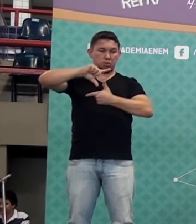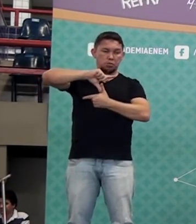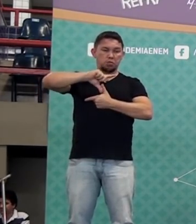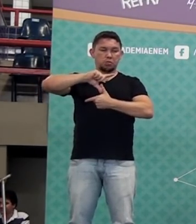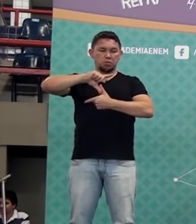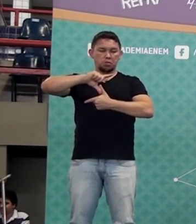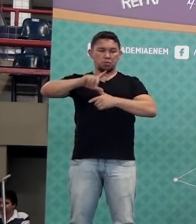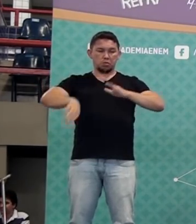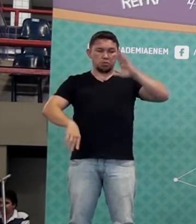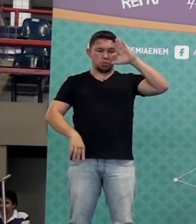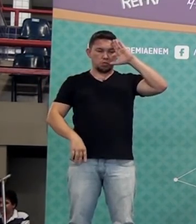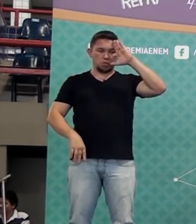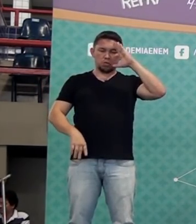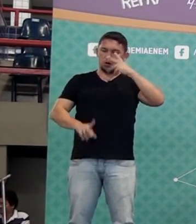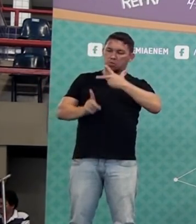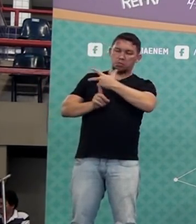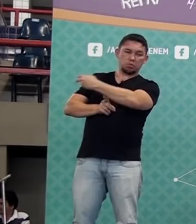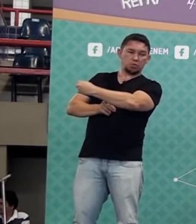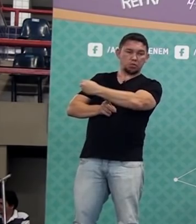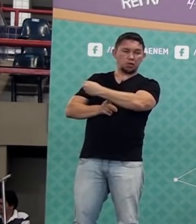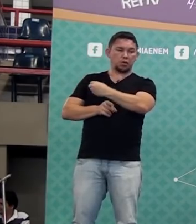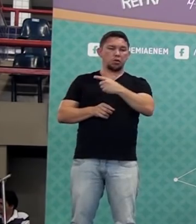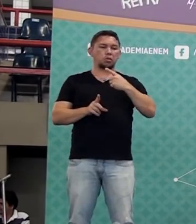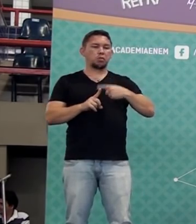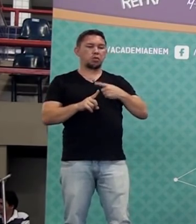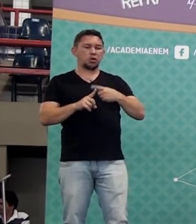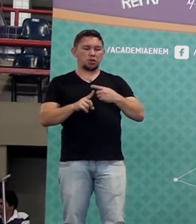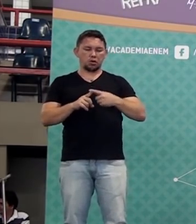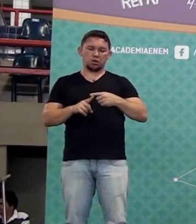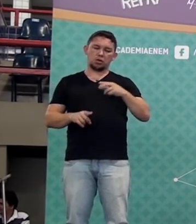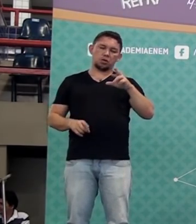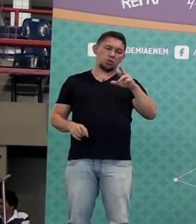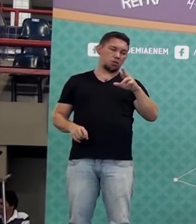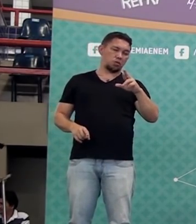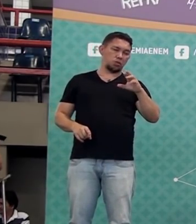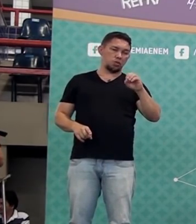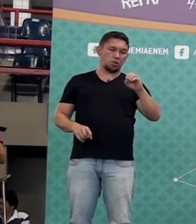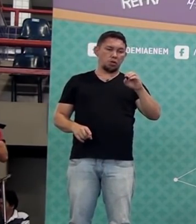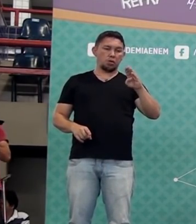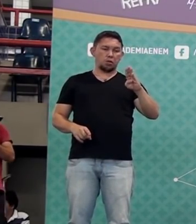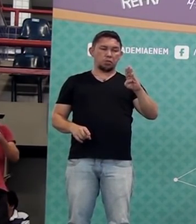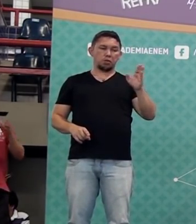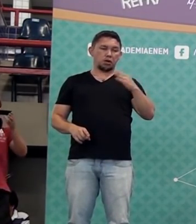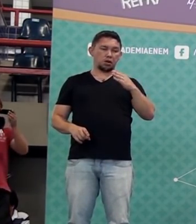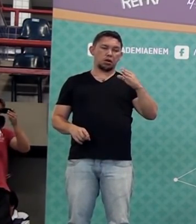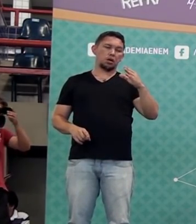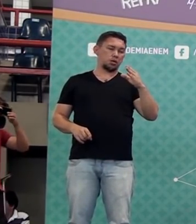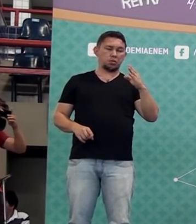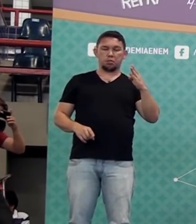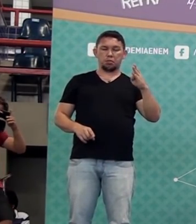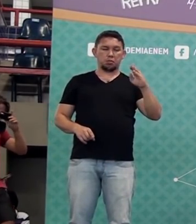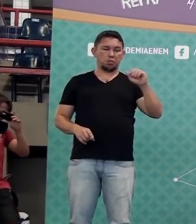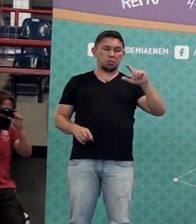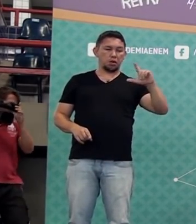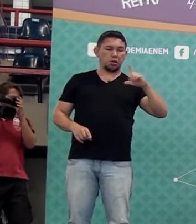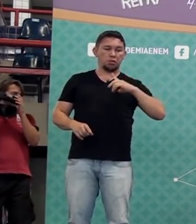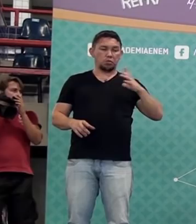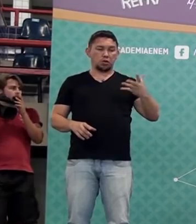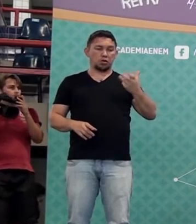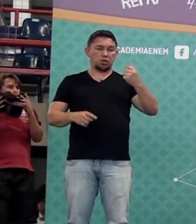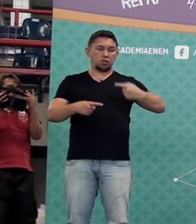não era invencível. Por que o Hobsbawm está dizendo que a Revolução Socialista salvou o capitalismo na